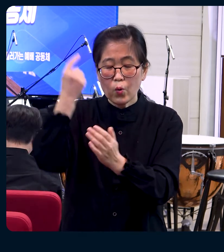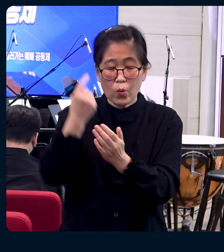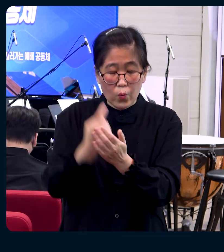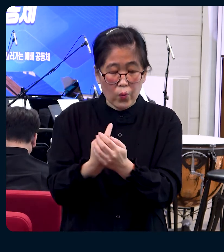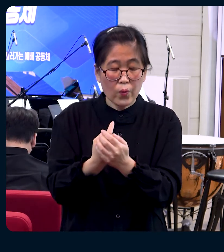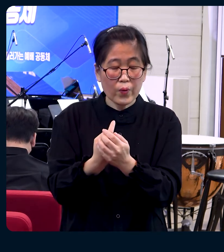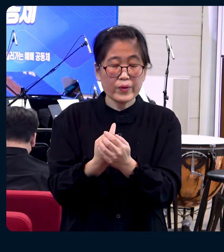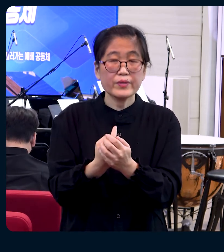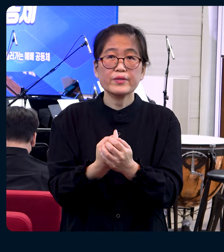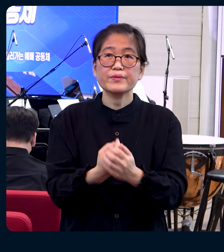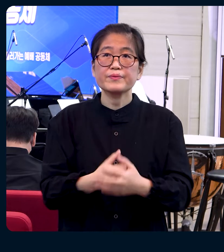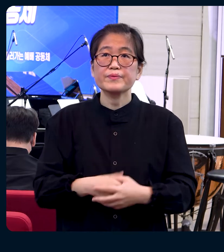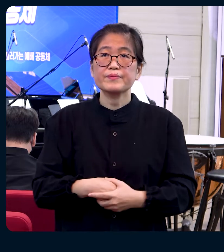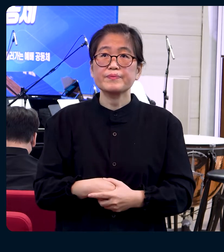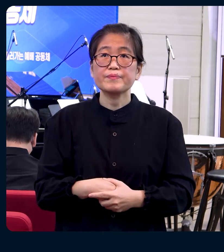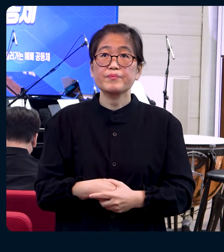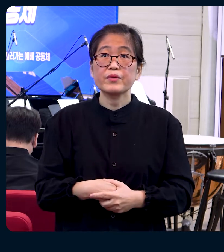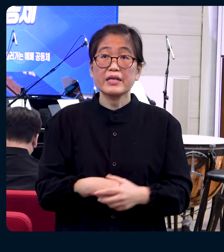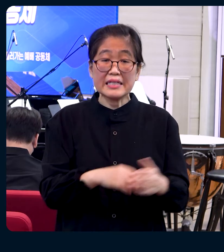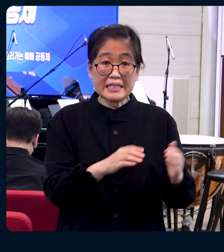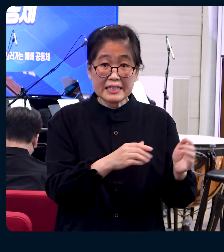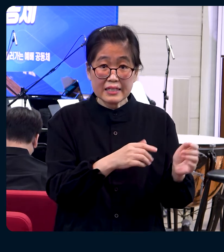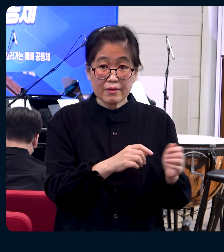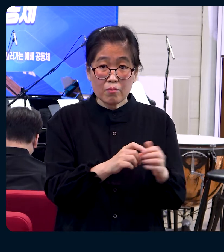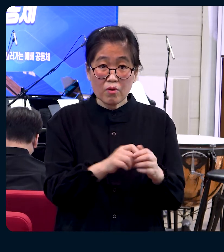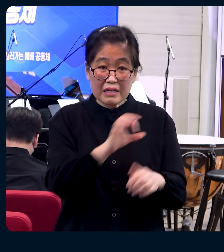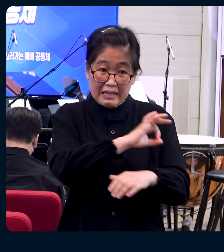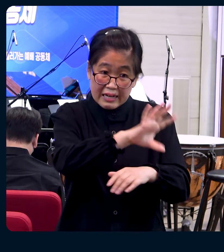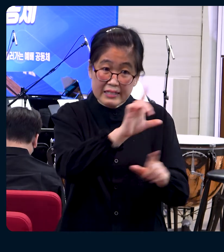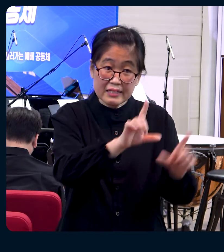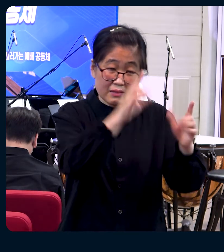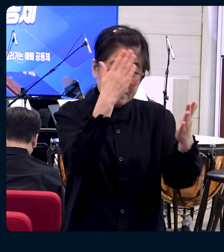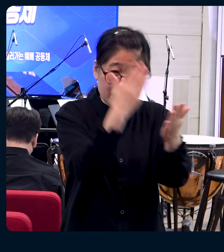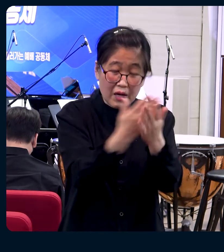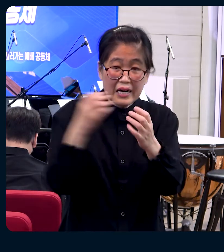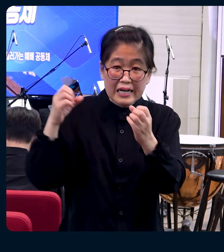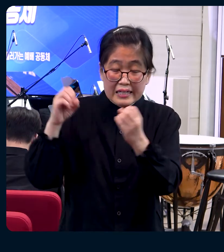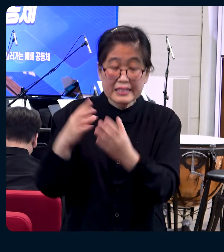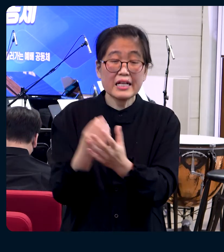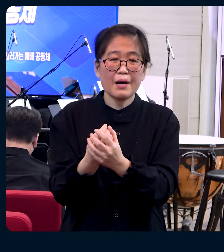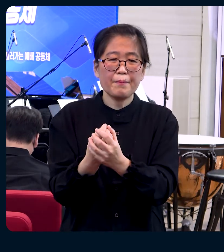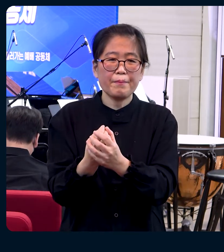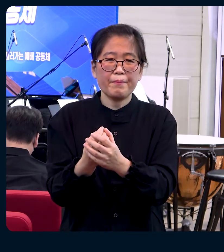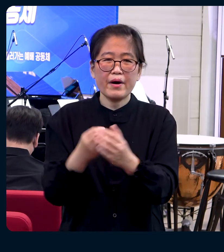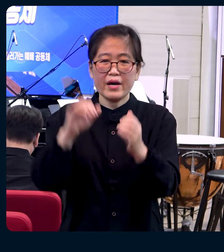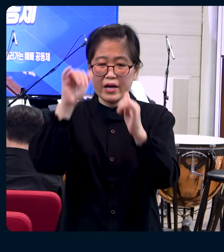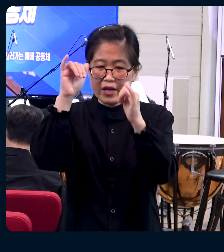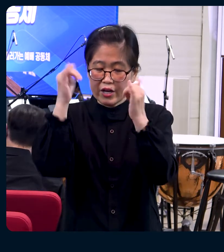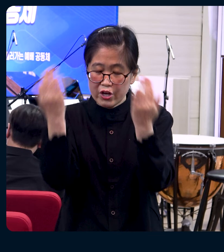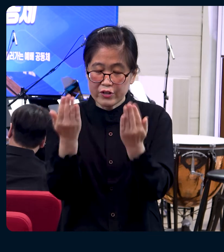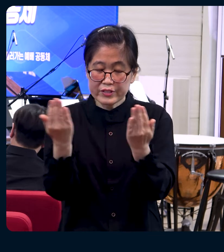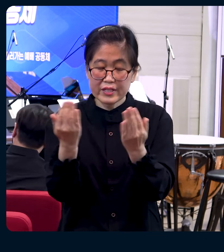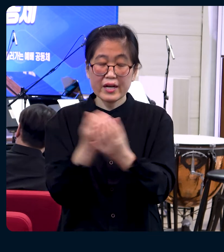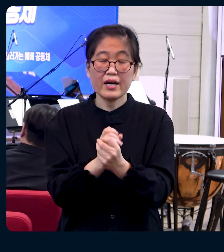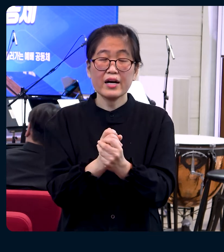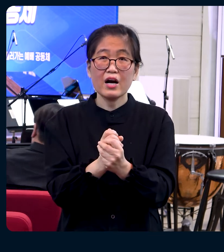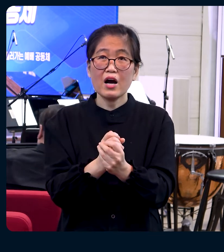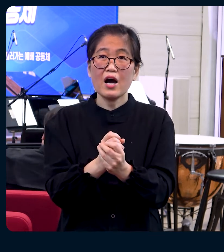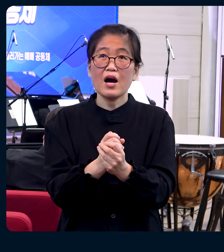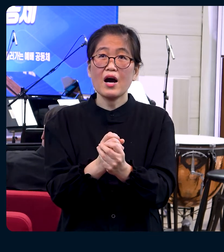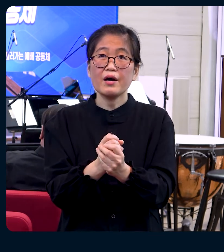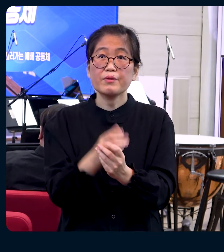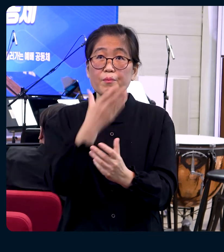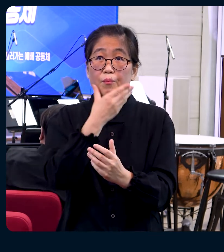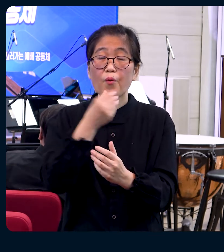놀라운 내 삶을 만들 줄로 믿습니다. 그래서 여러분들, 지나가는 시간만 살지 마시고 응답의 역사가 오는 인생을 사는